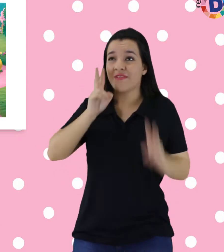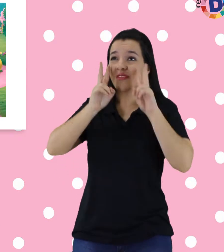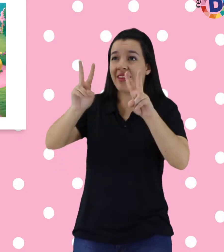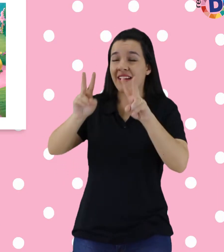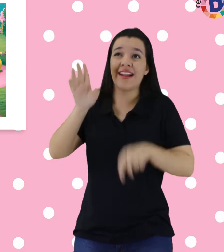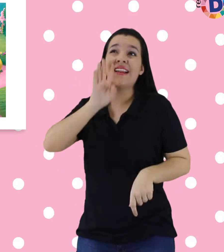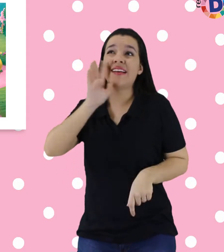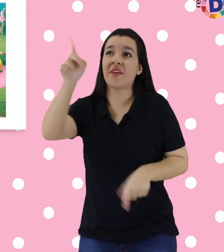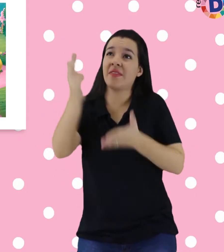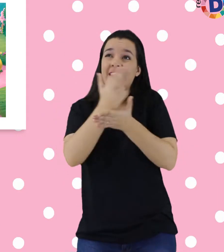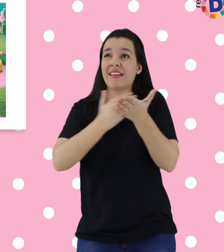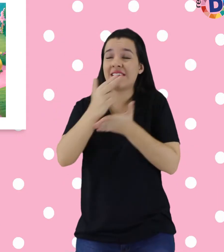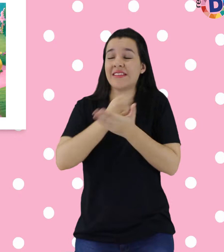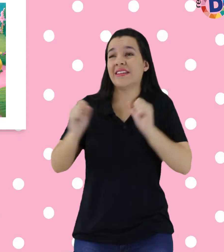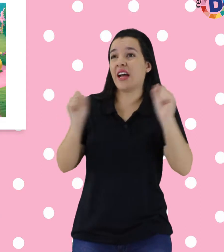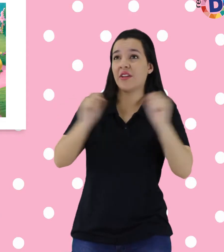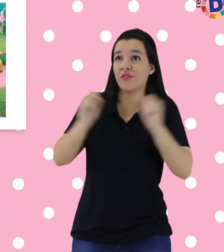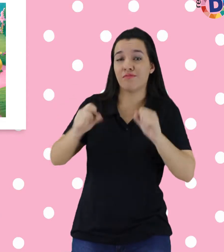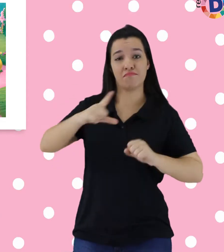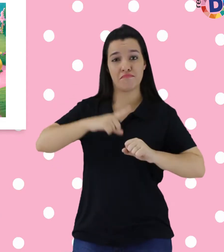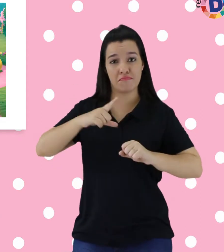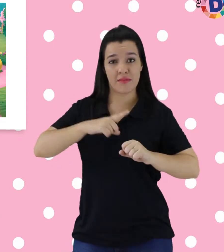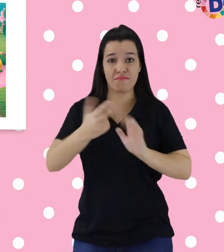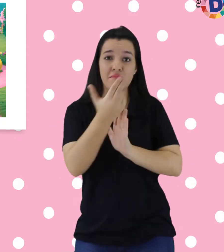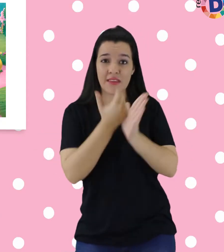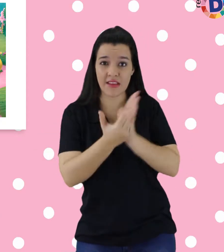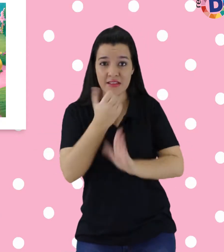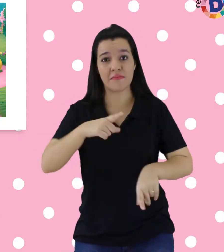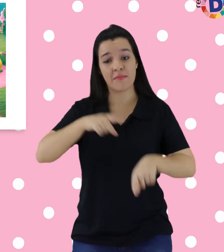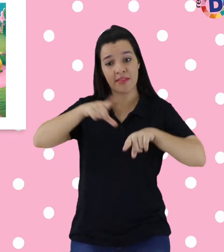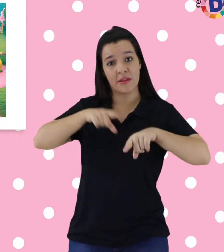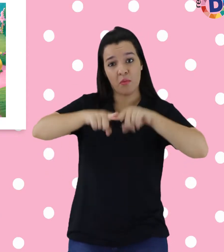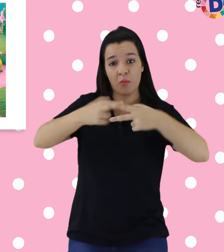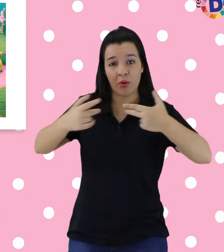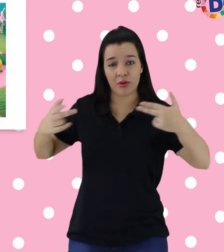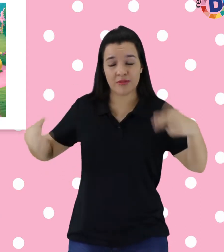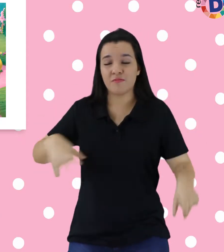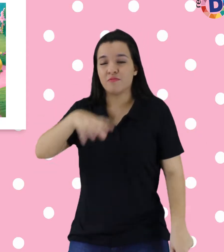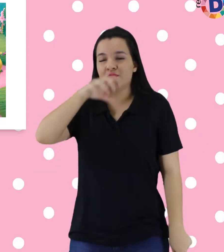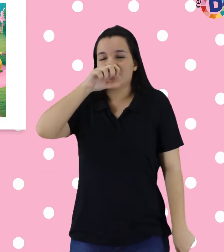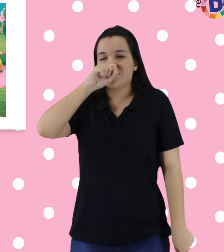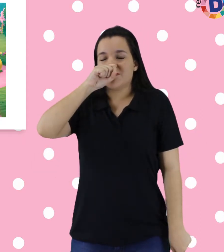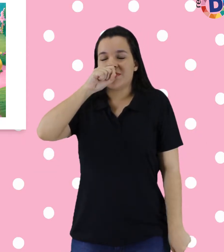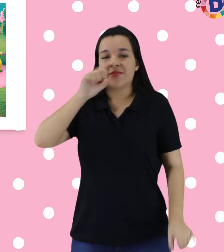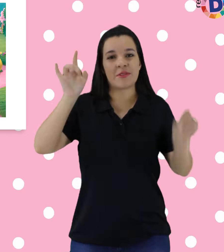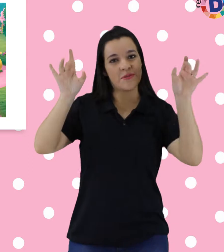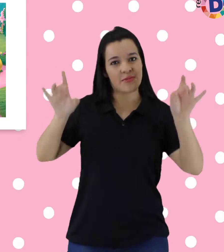desenho como em produtos infantis aromatizados na primeira semana de agosto dia 2